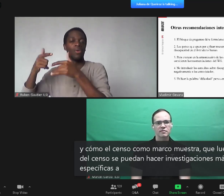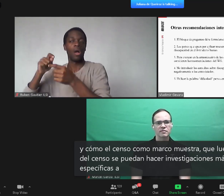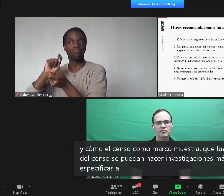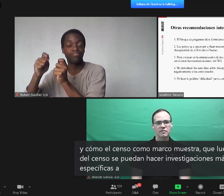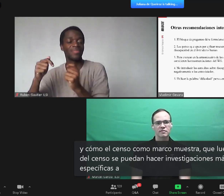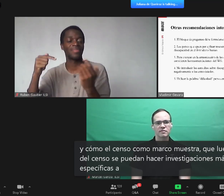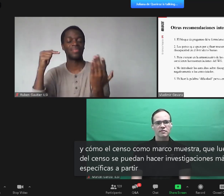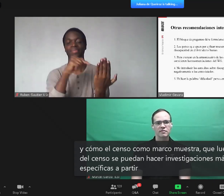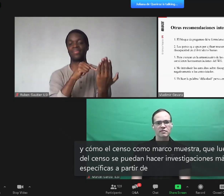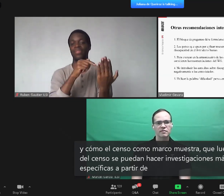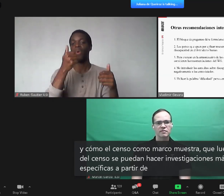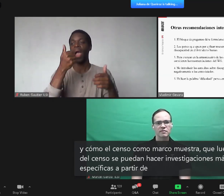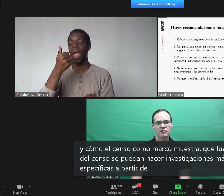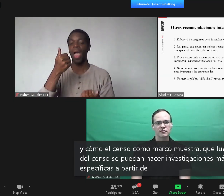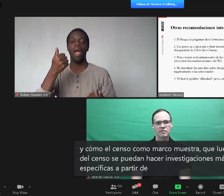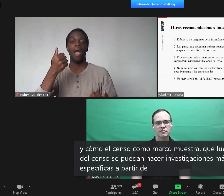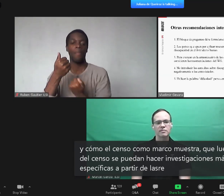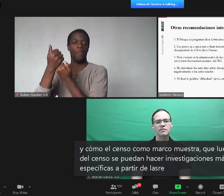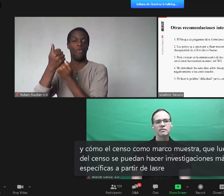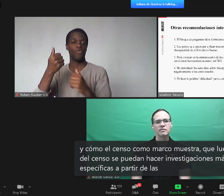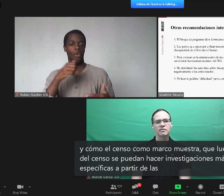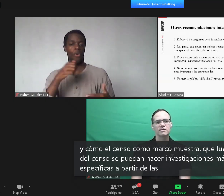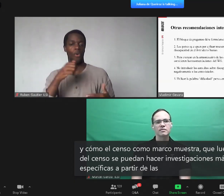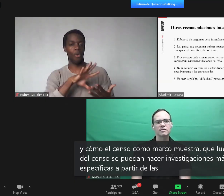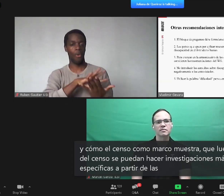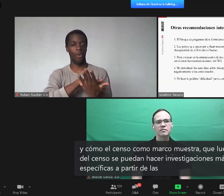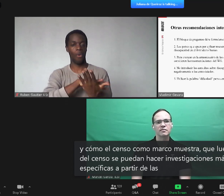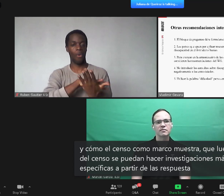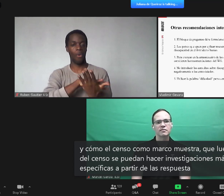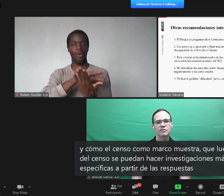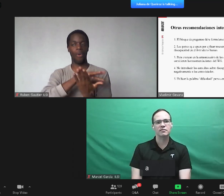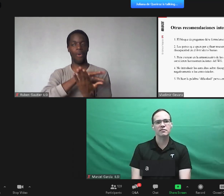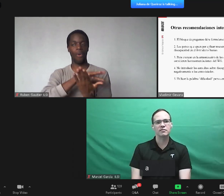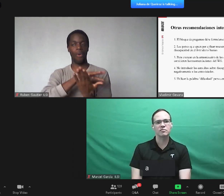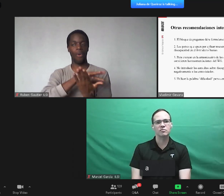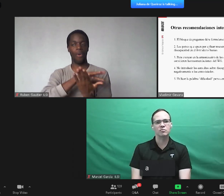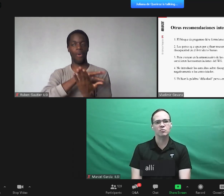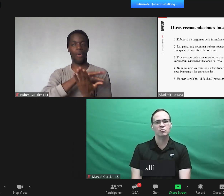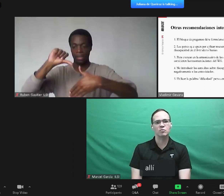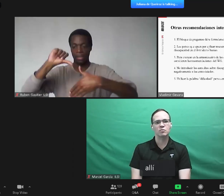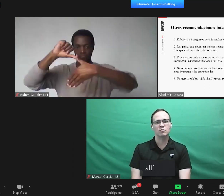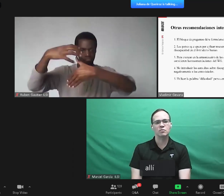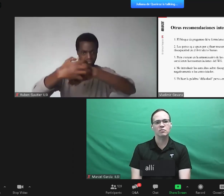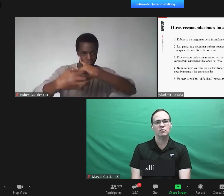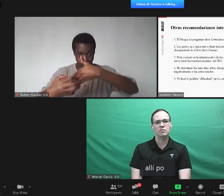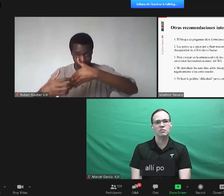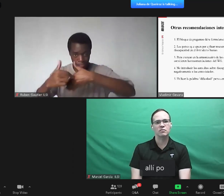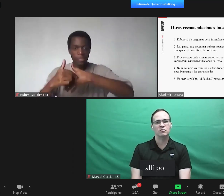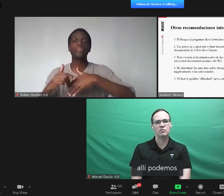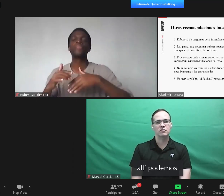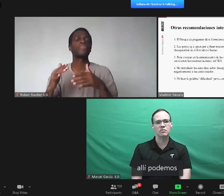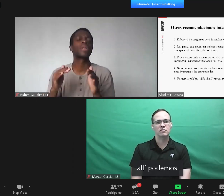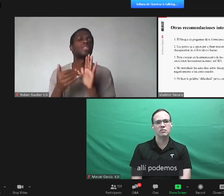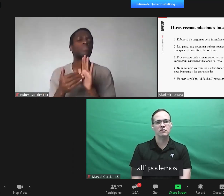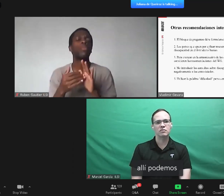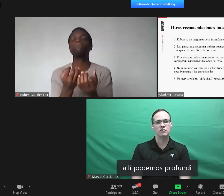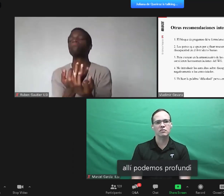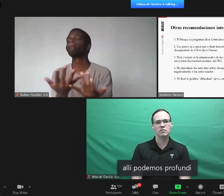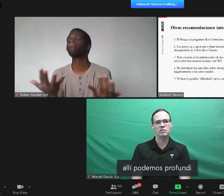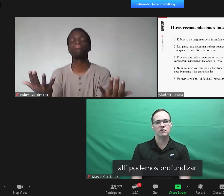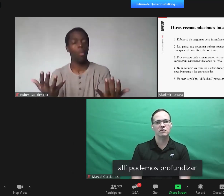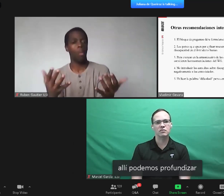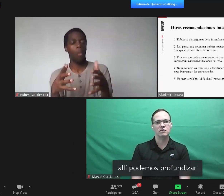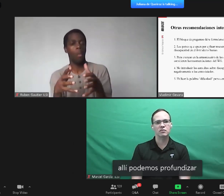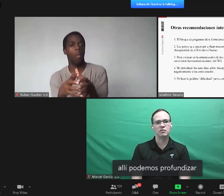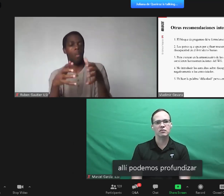aprofundar las informaciones sobre las personas con discapacidad en los países a partir de los datos del censo. Eso tiene que ser rápido